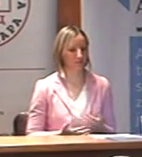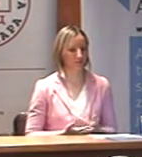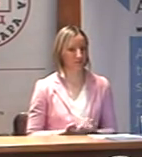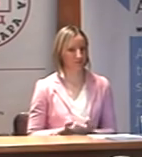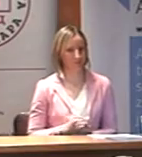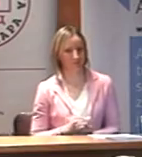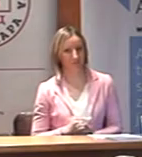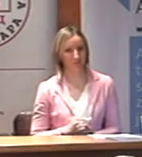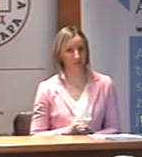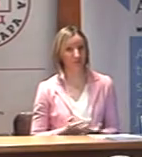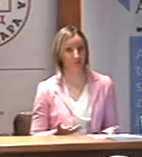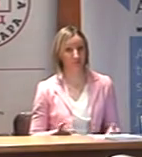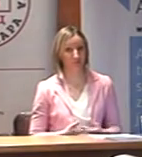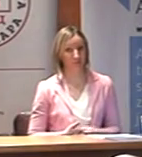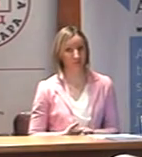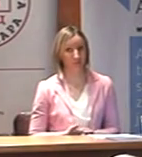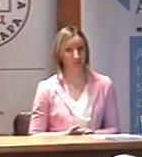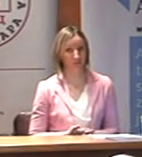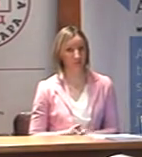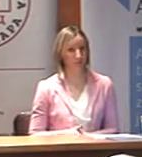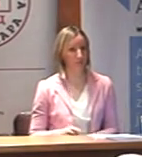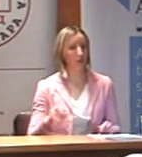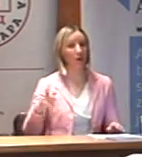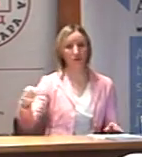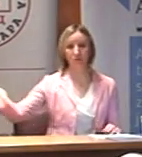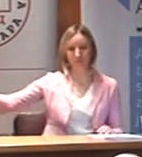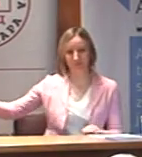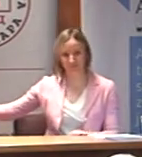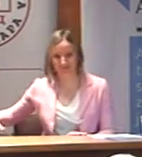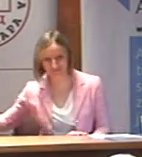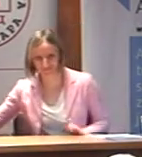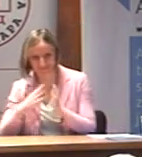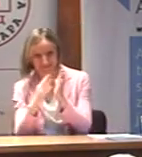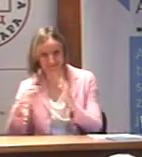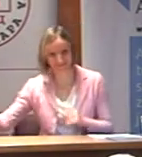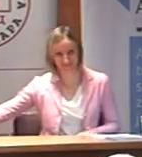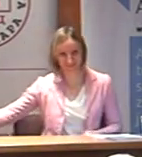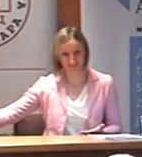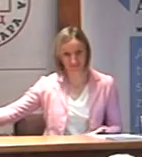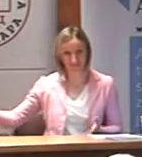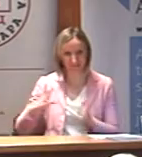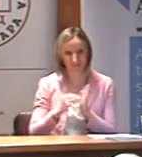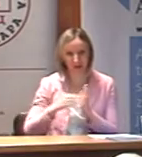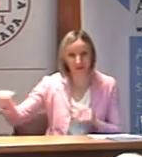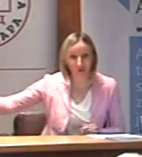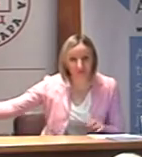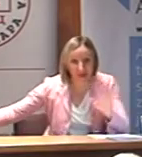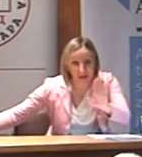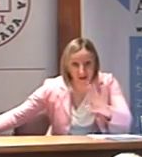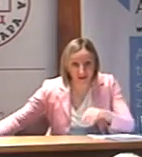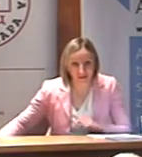Treći član ove naše partnerskog projekta je asocijacija tumača srpskog znakovnog